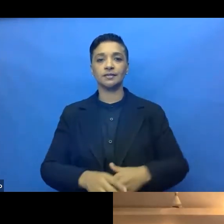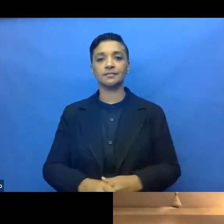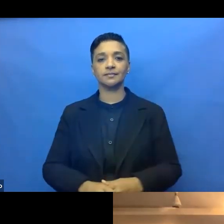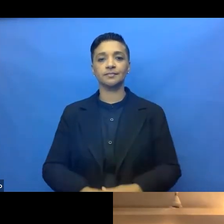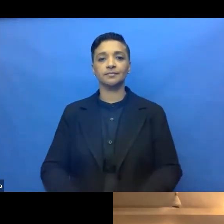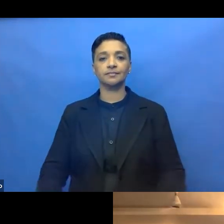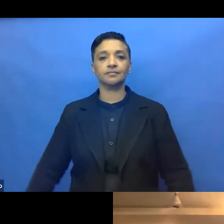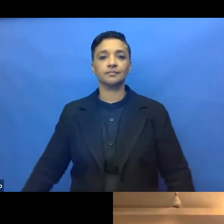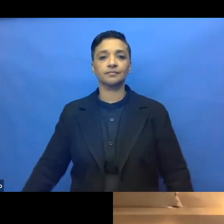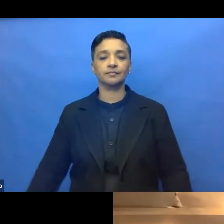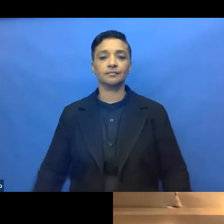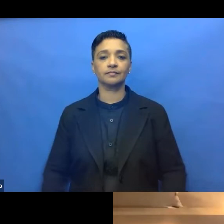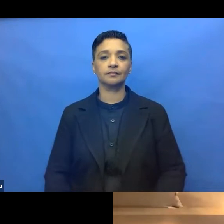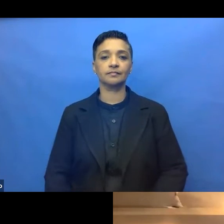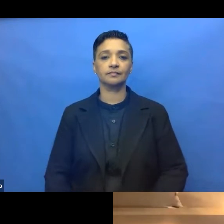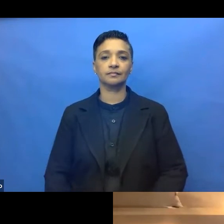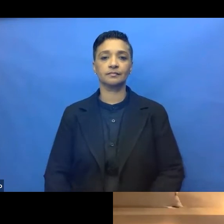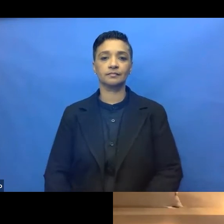Voilà pour quelques questions.